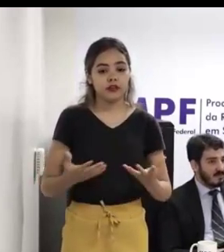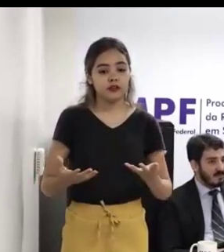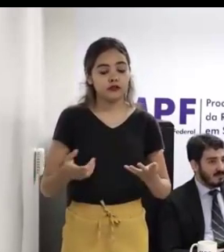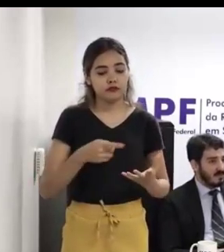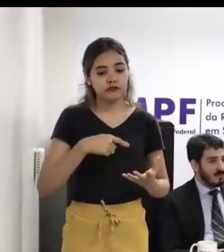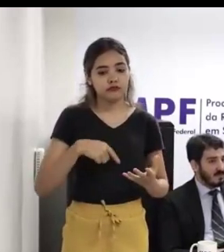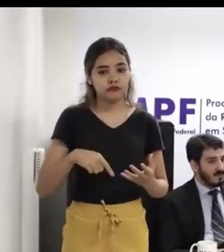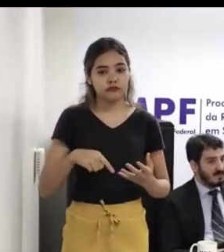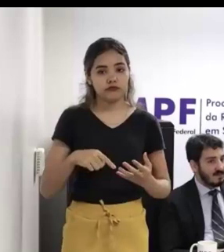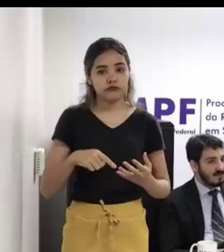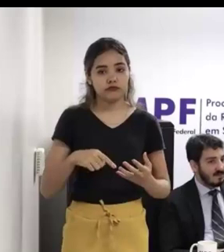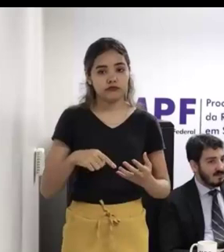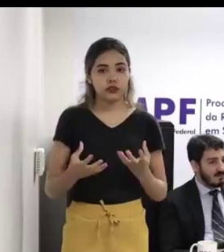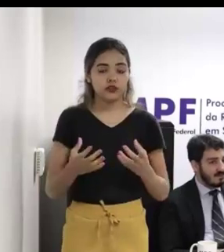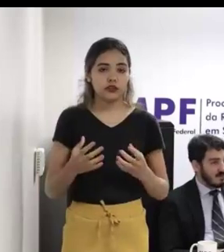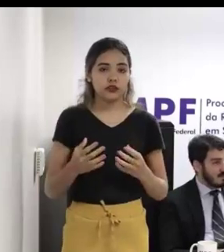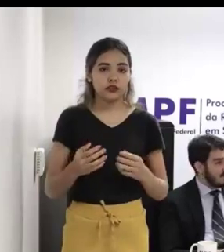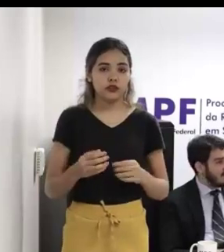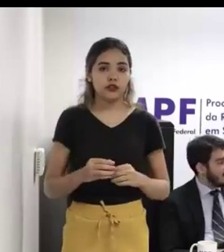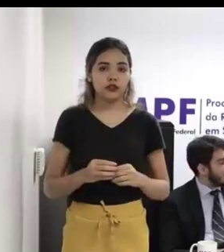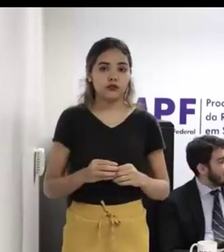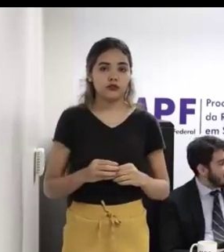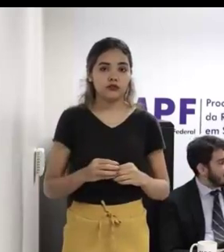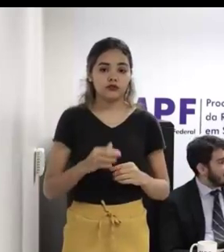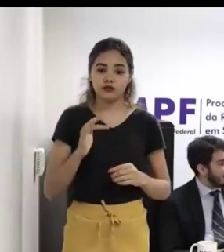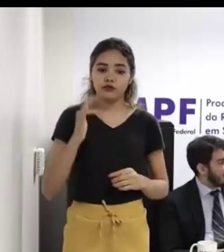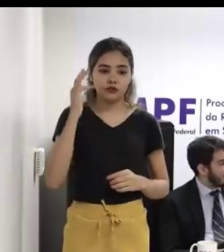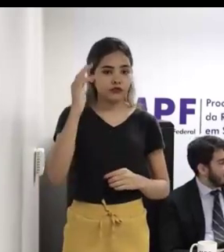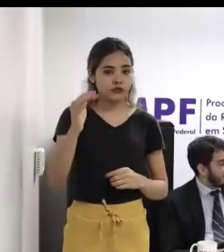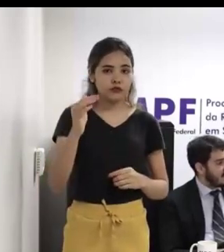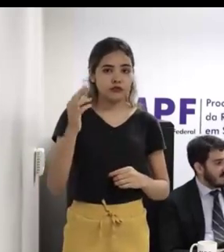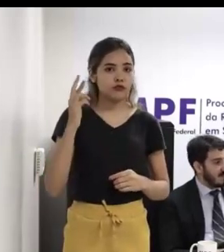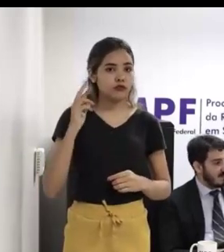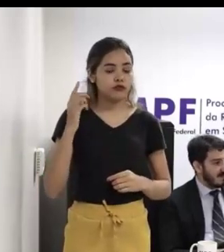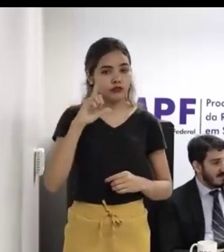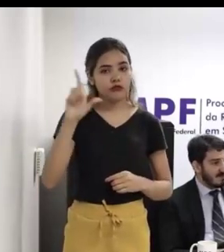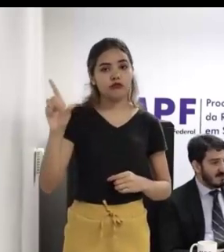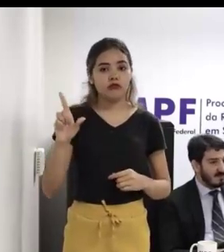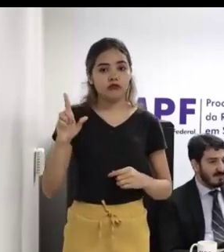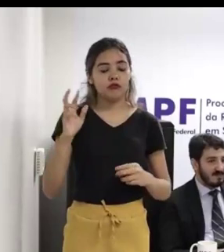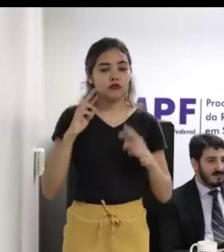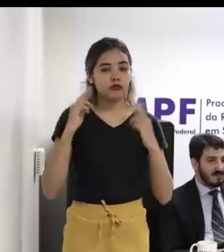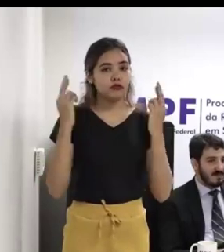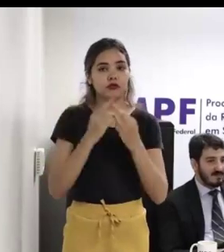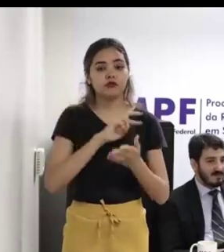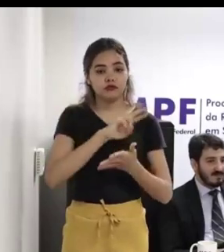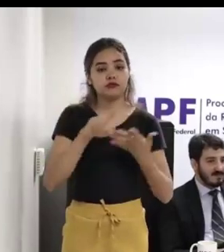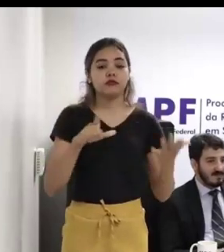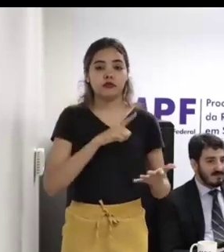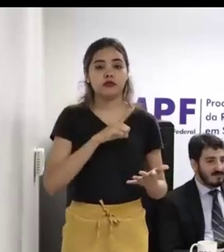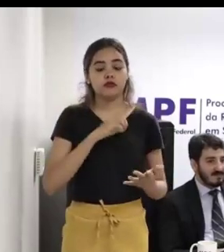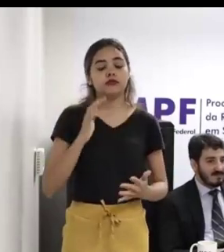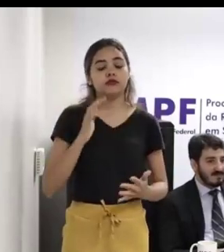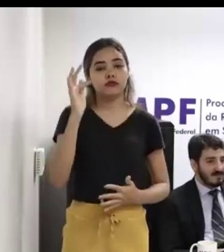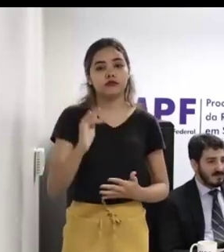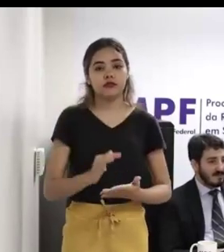sucessos aí nos próximos eventos que com certeza nós iremos realizar Tenha um bom dia eu desejo um um proveitoso debate a todos